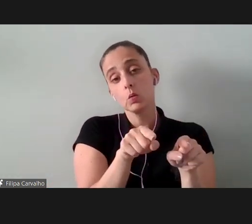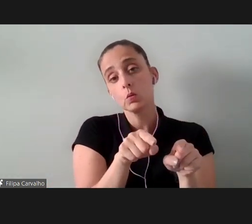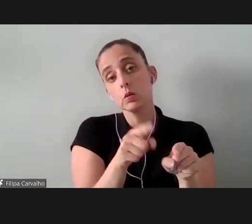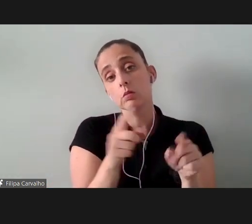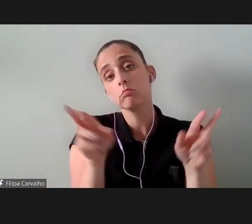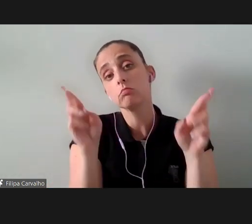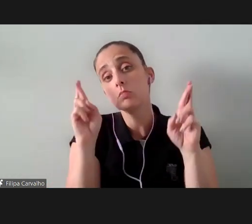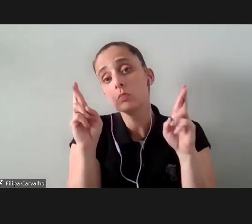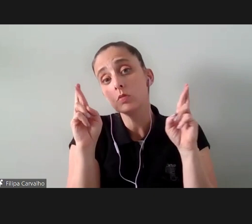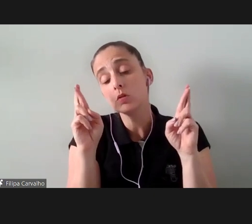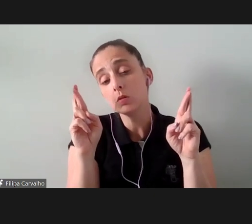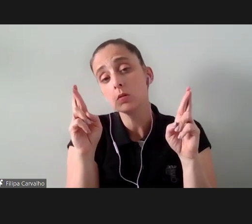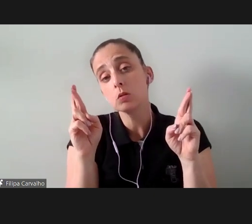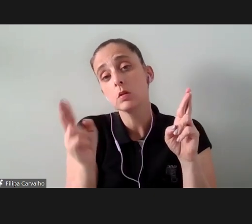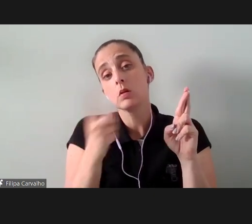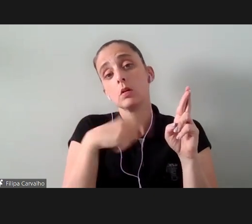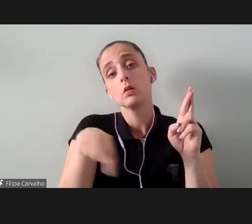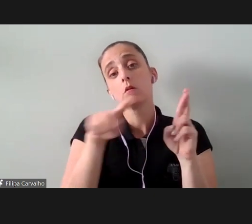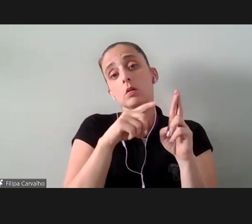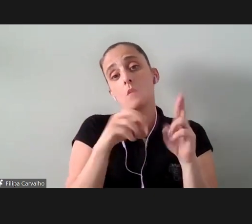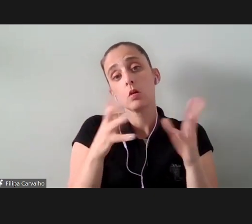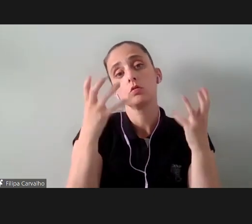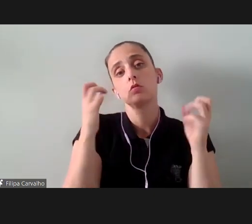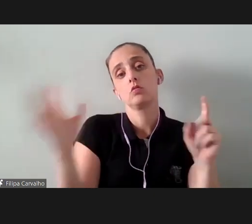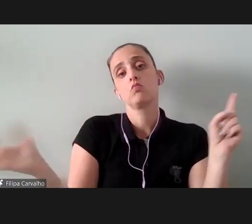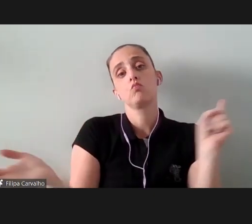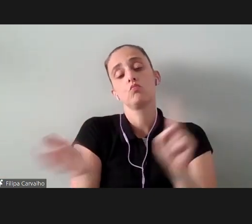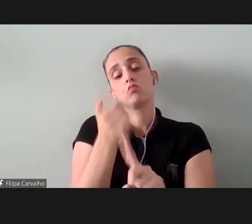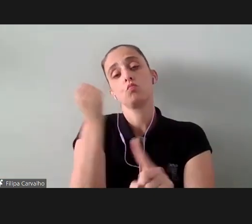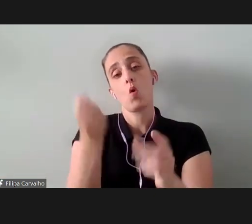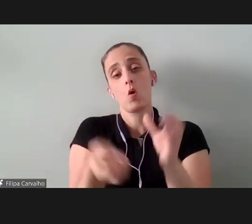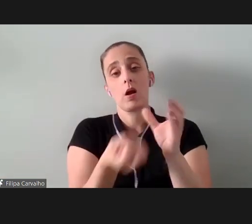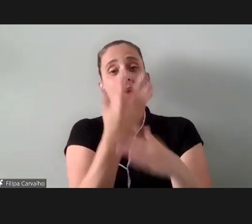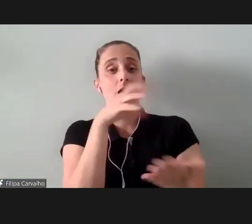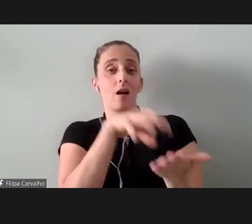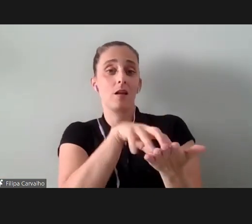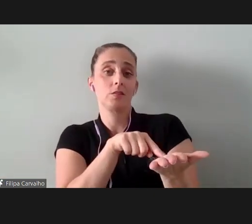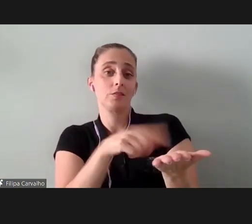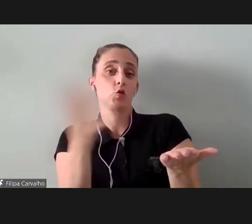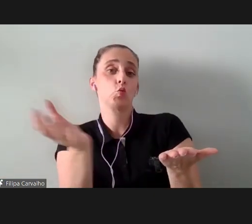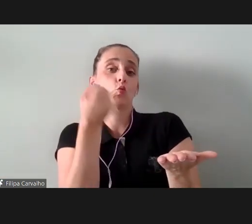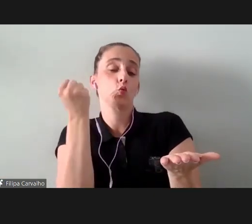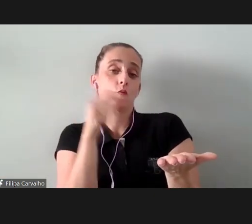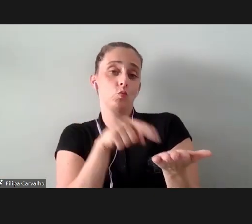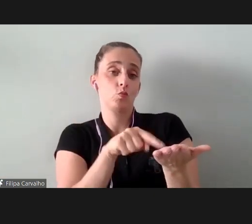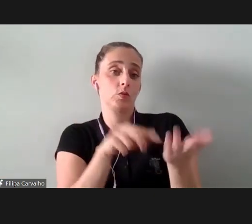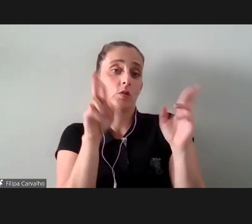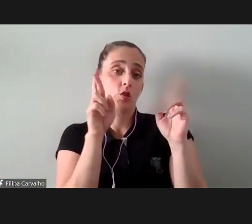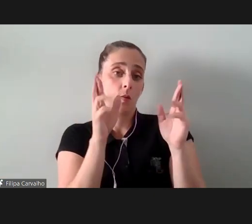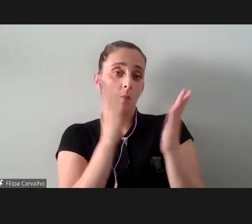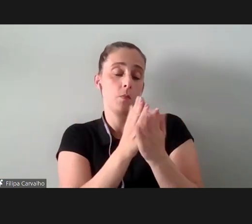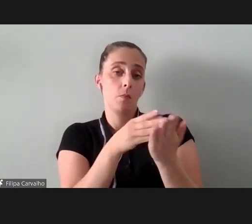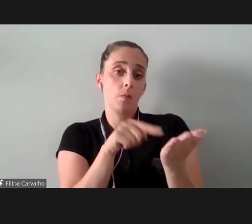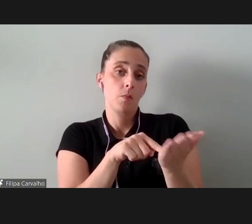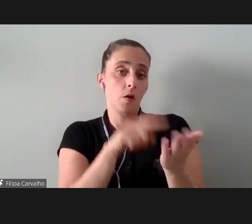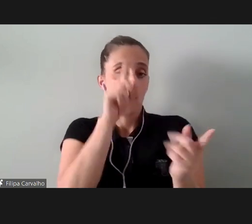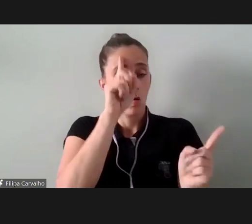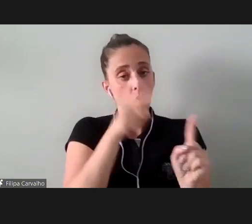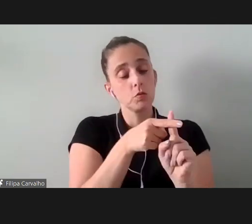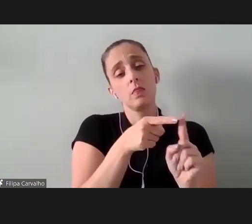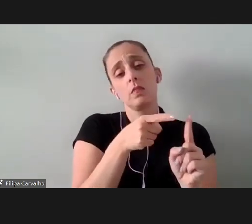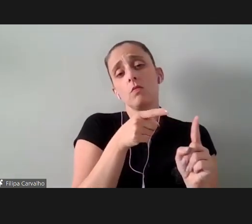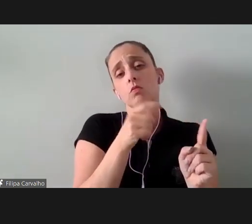que tenhamos sucesso na implementação dessa escola para que possamos enfrentar os